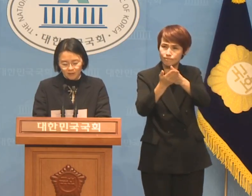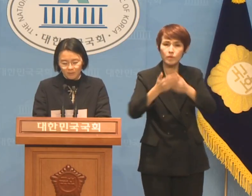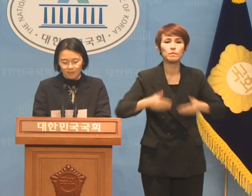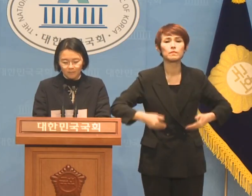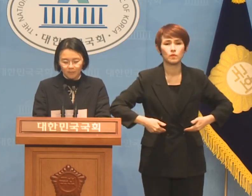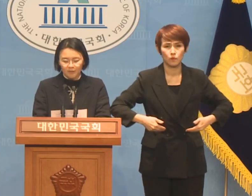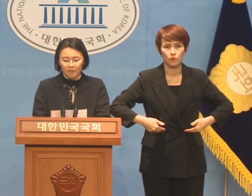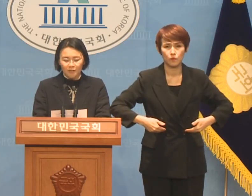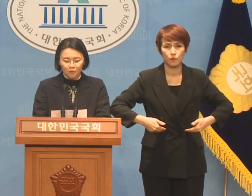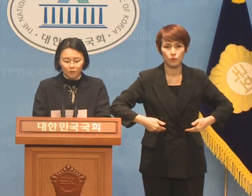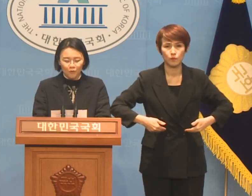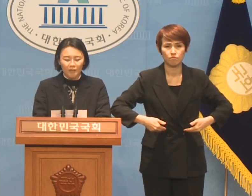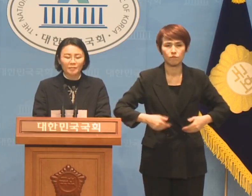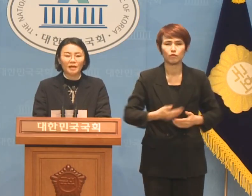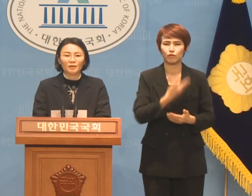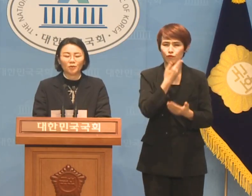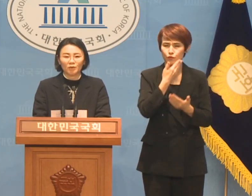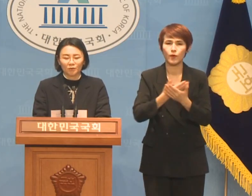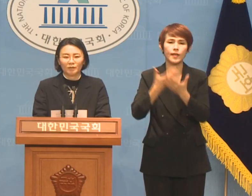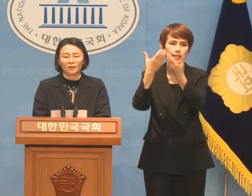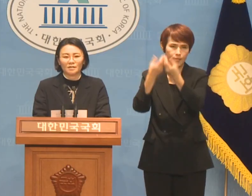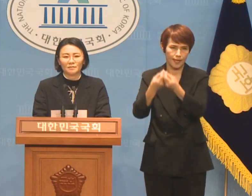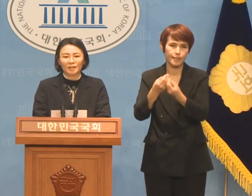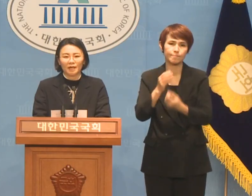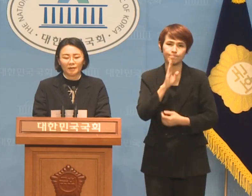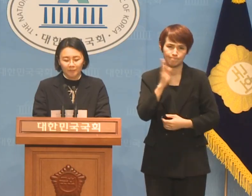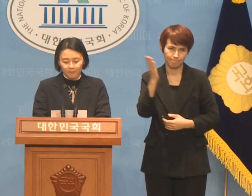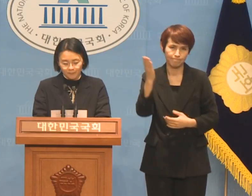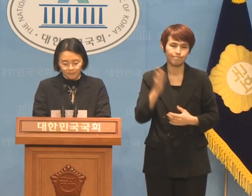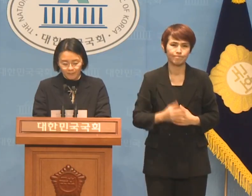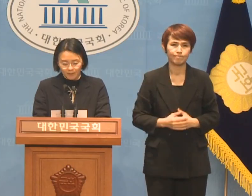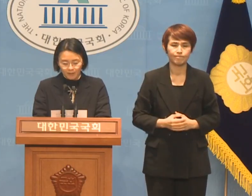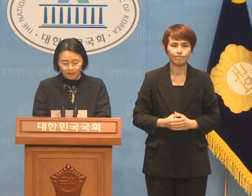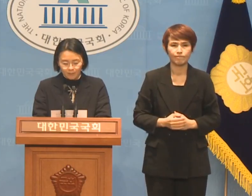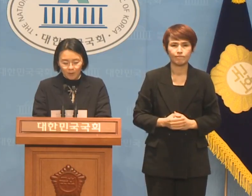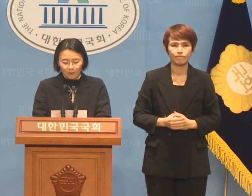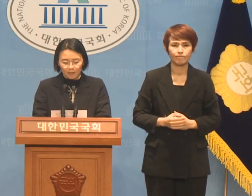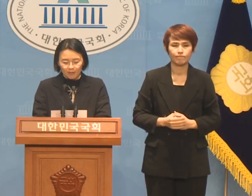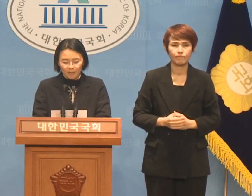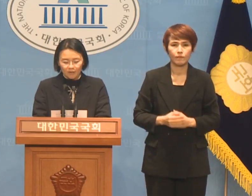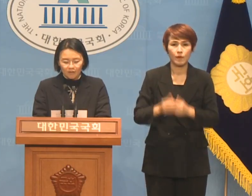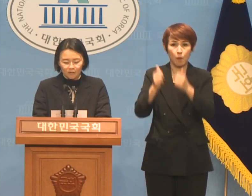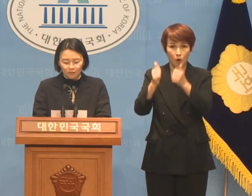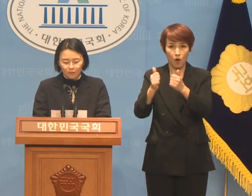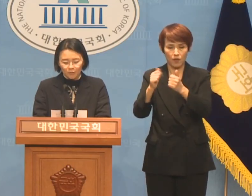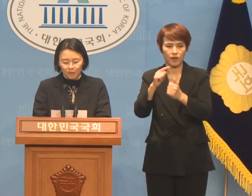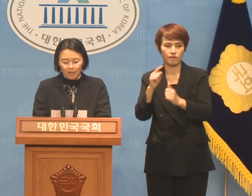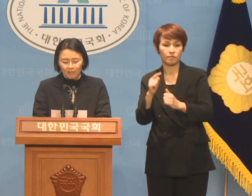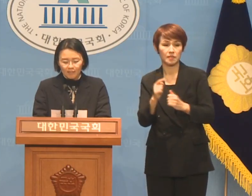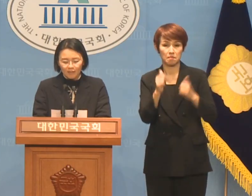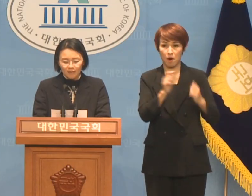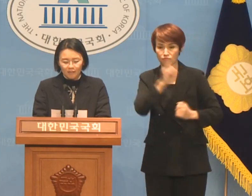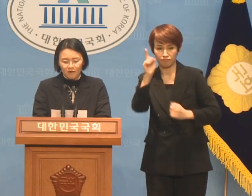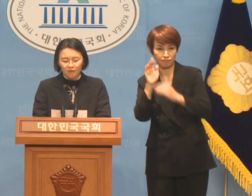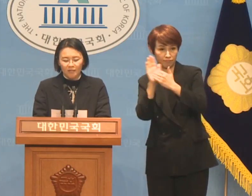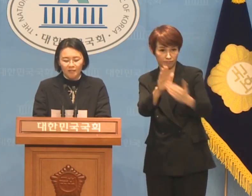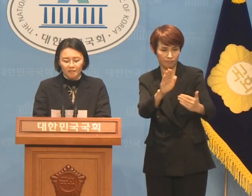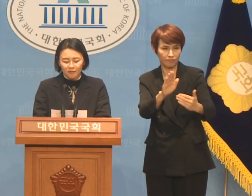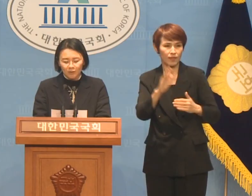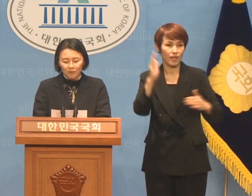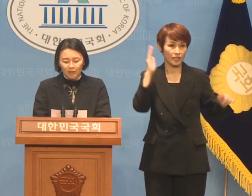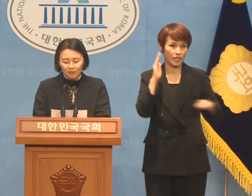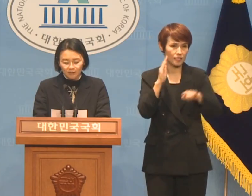한다는 점을 짚은 중요한 판례로 기록될 것입니다. 법원의 기각 결정으로 학생들의